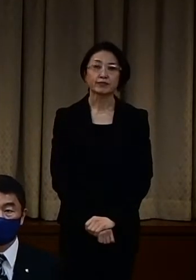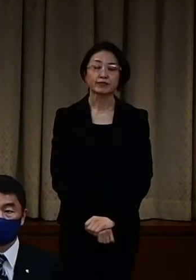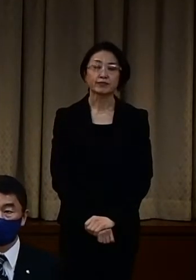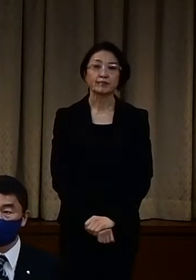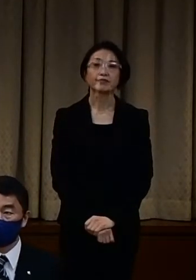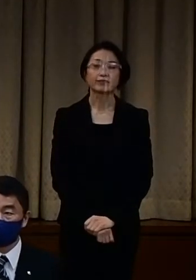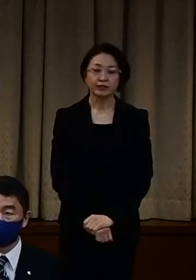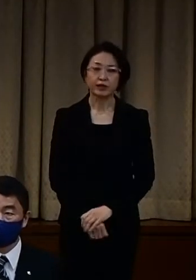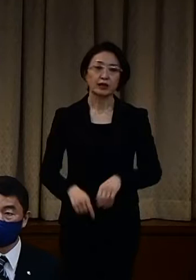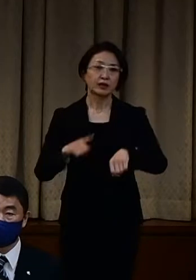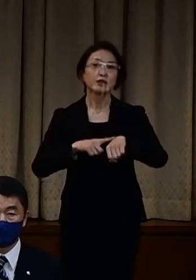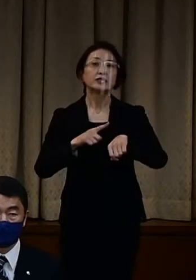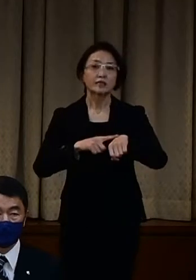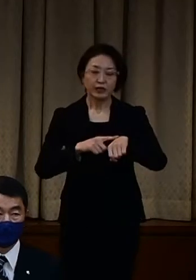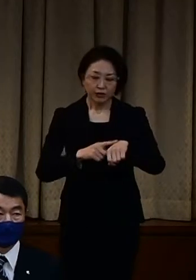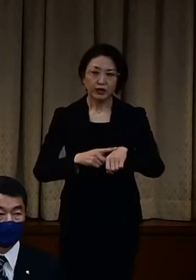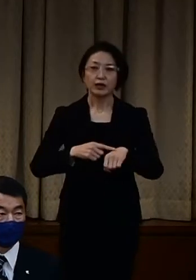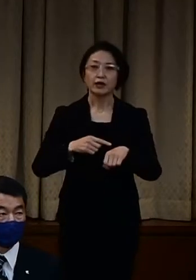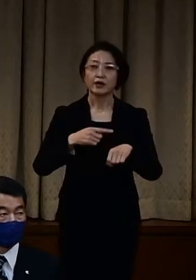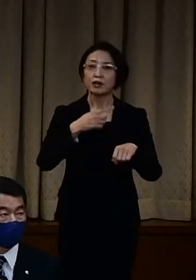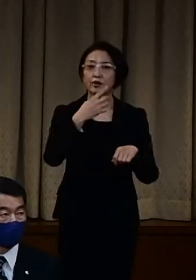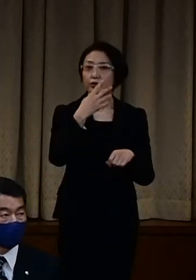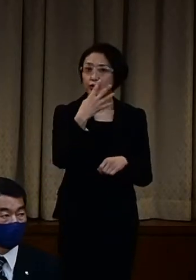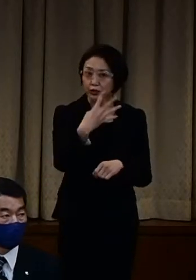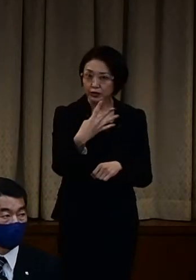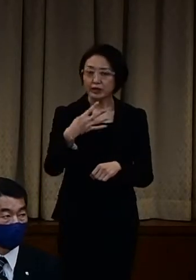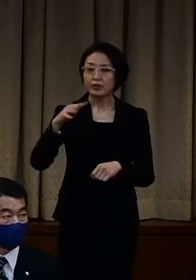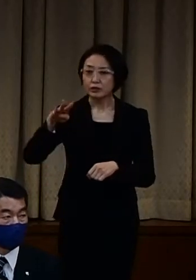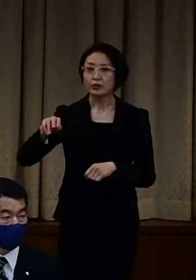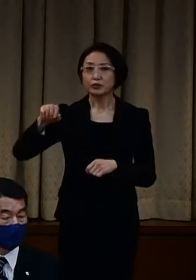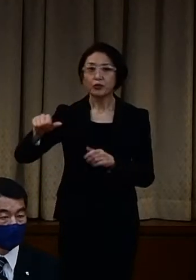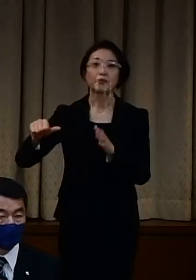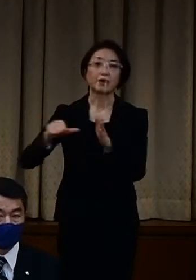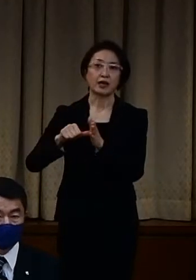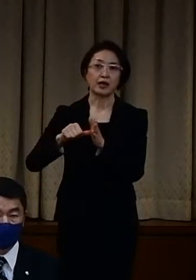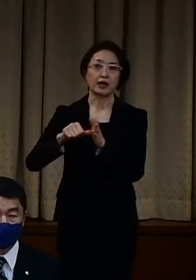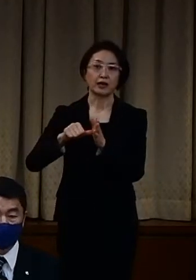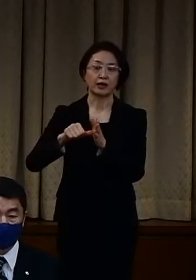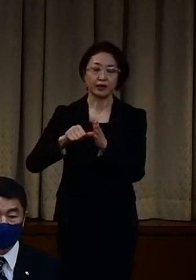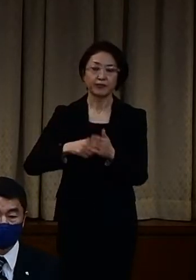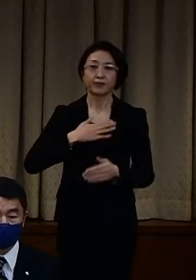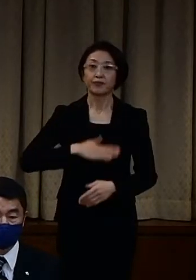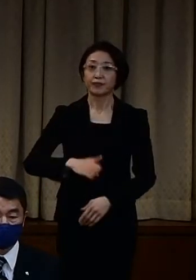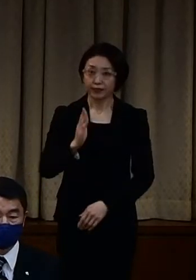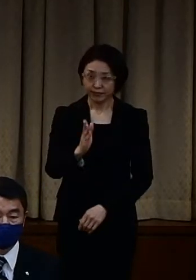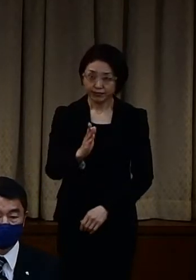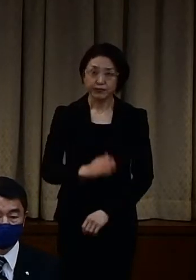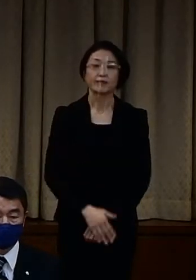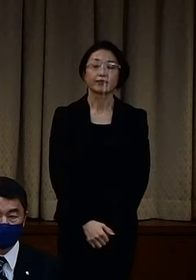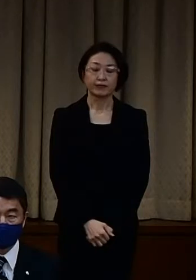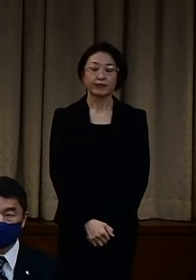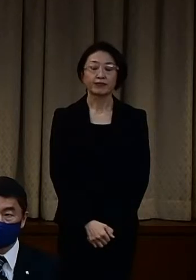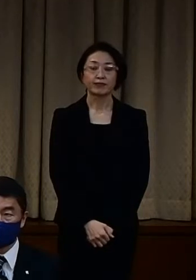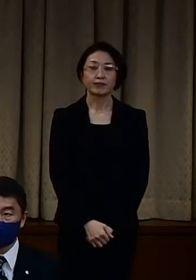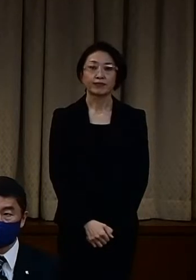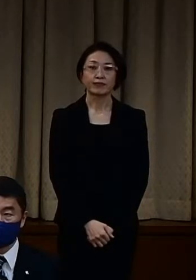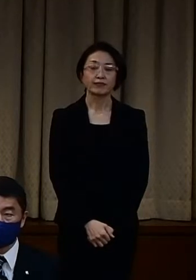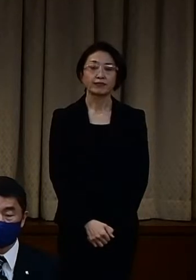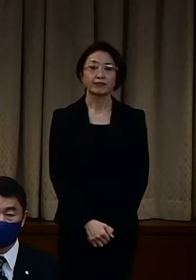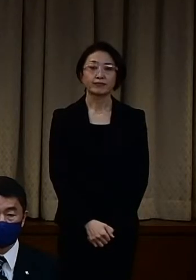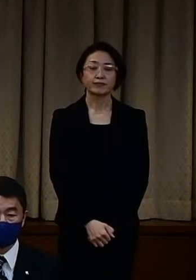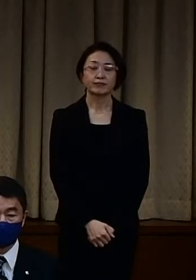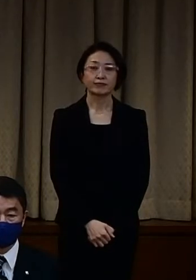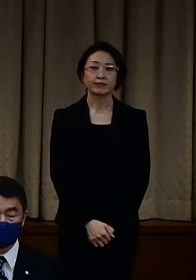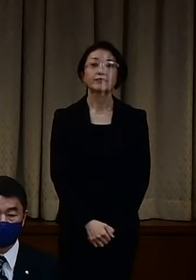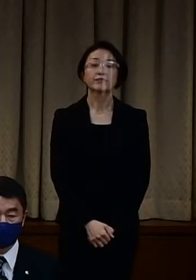見の時間は16時45分までとさせていただきますので、ご協力をよろしくお願いいたします。